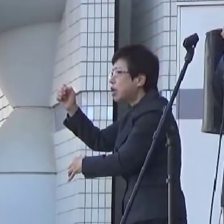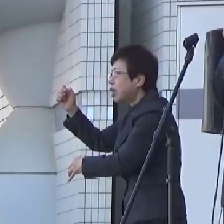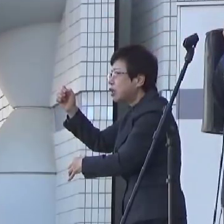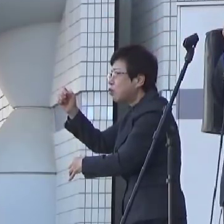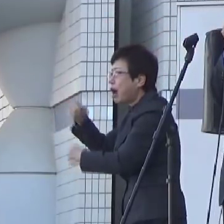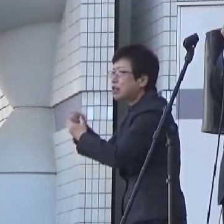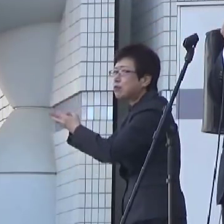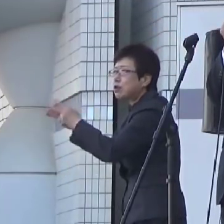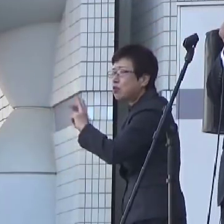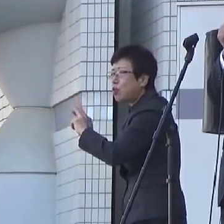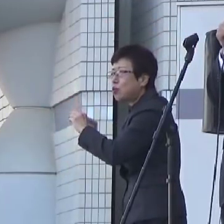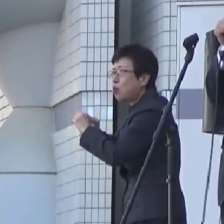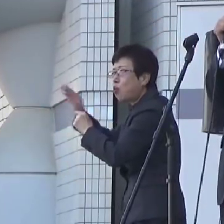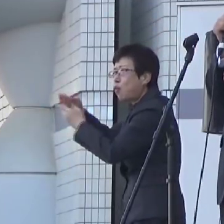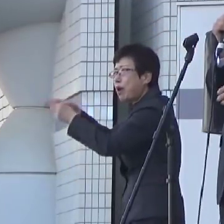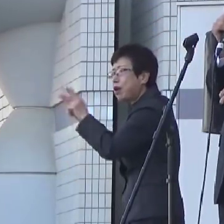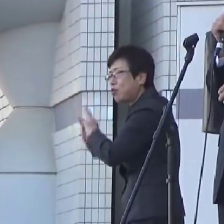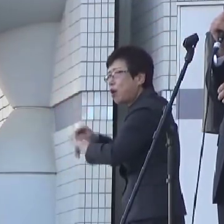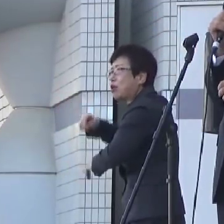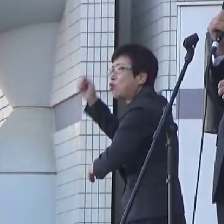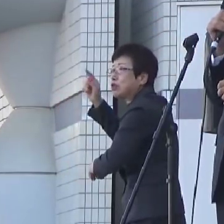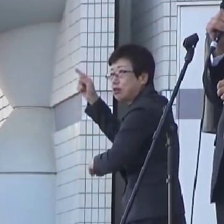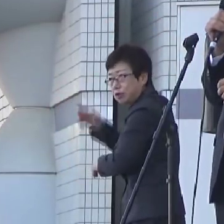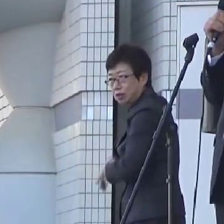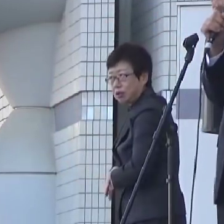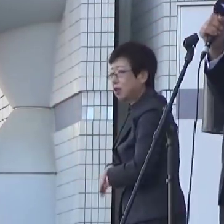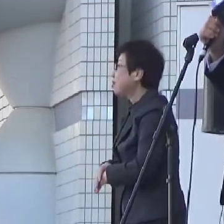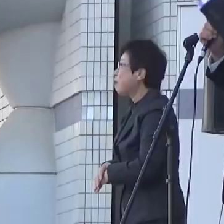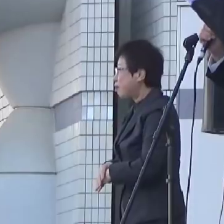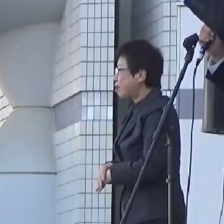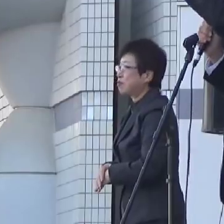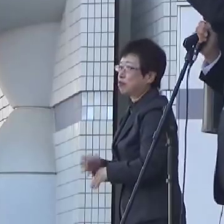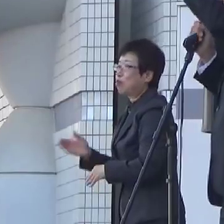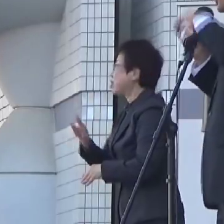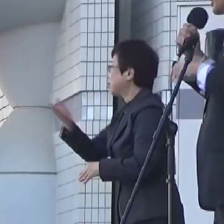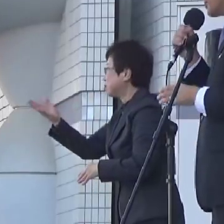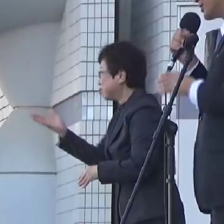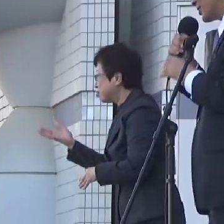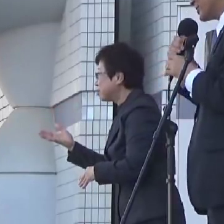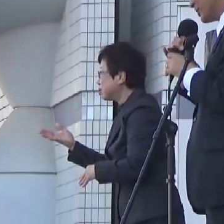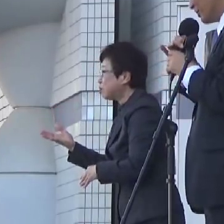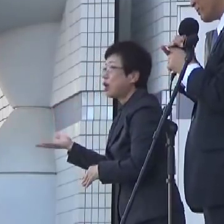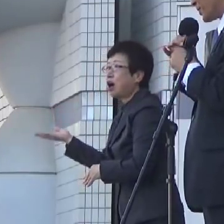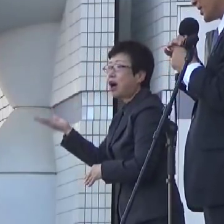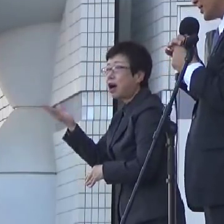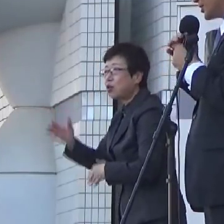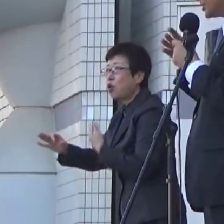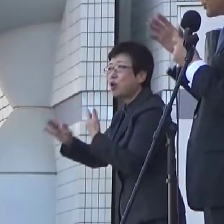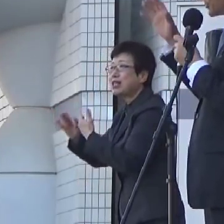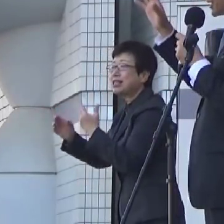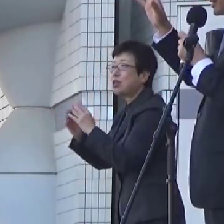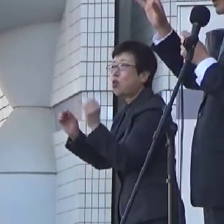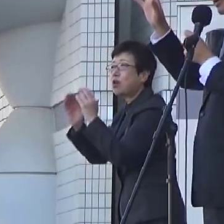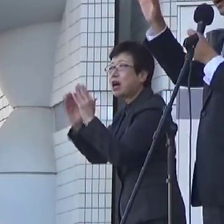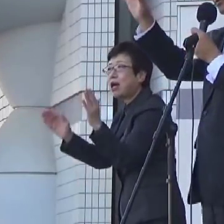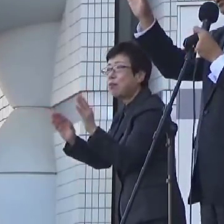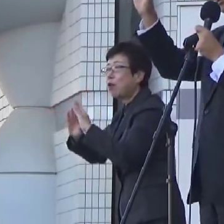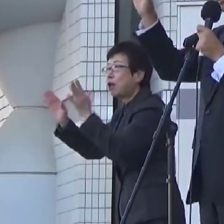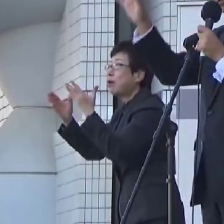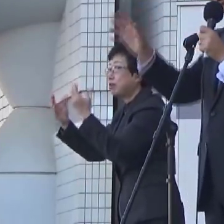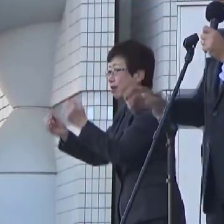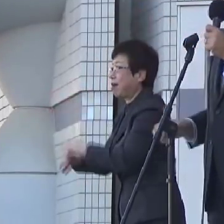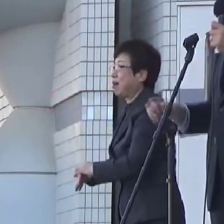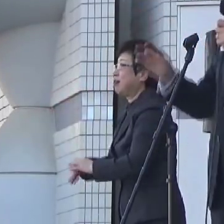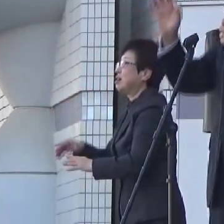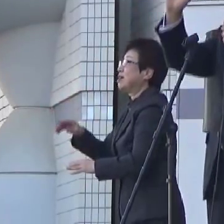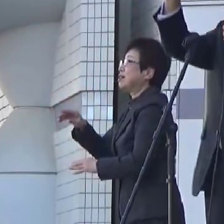です。どうか皆さん。でその後臨時国会もあったんですよ。で臨時国会あった